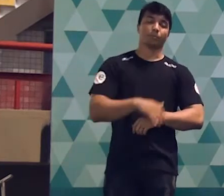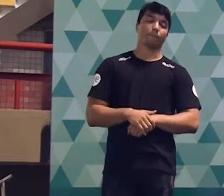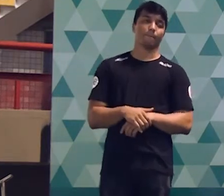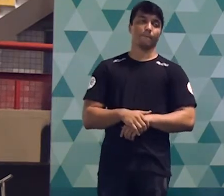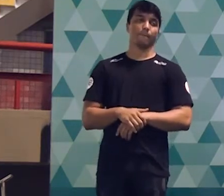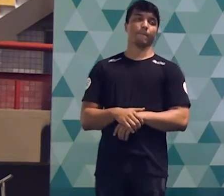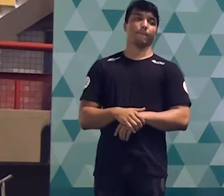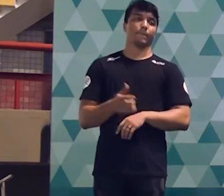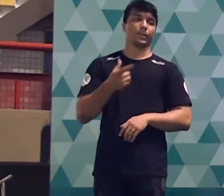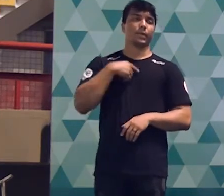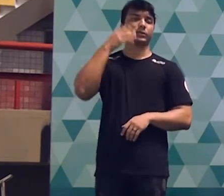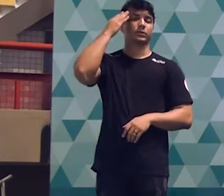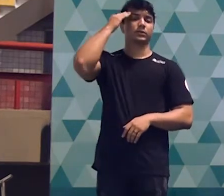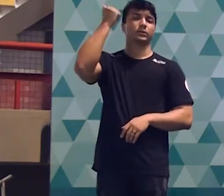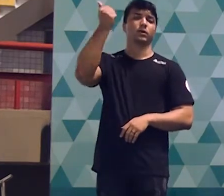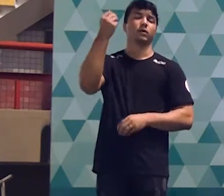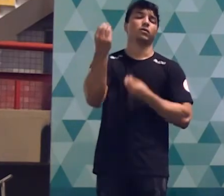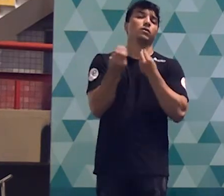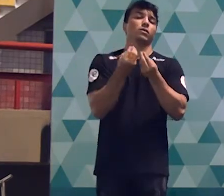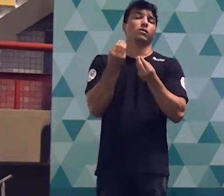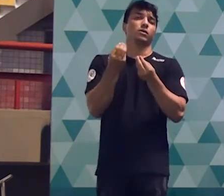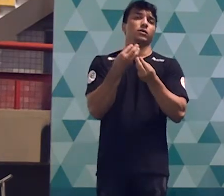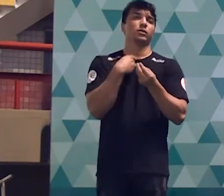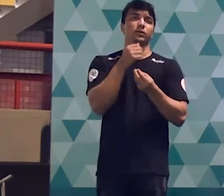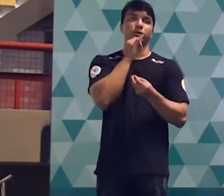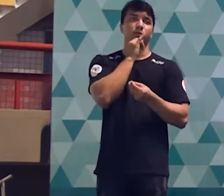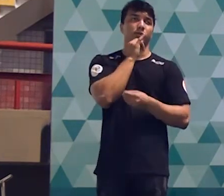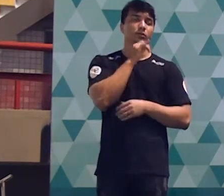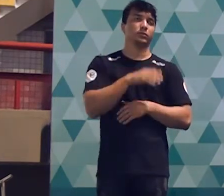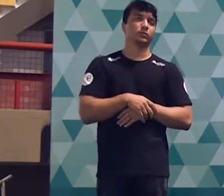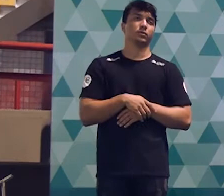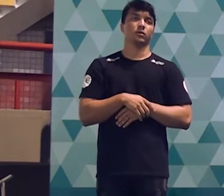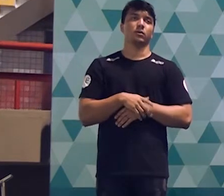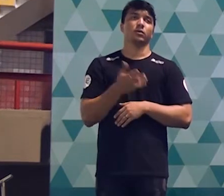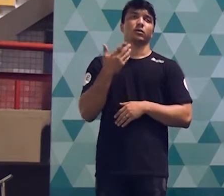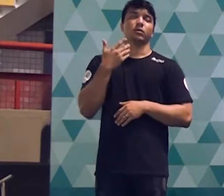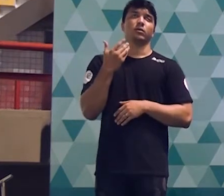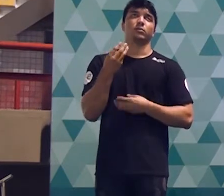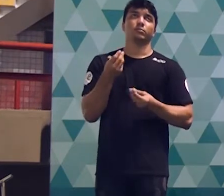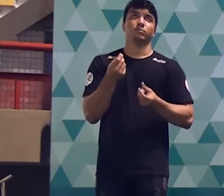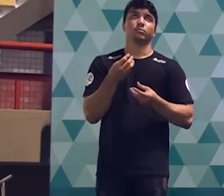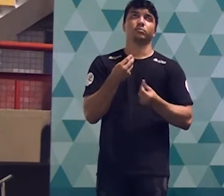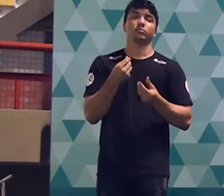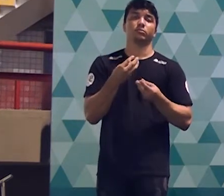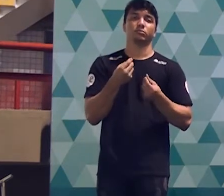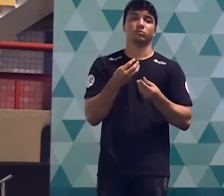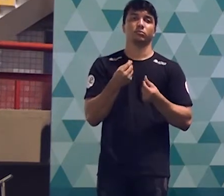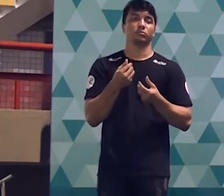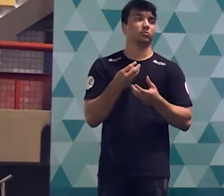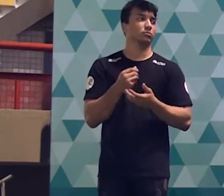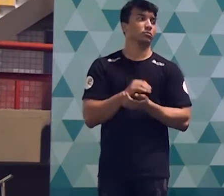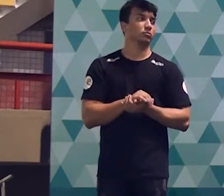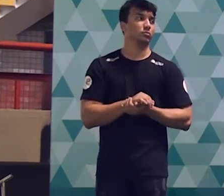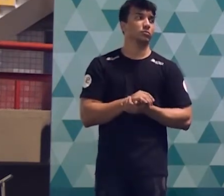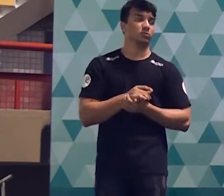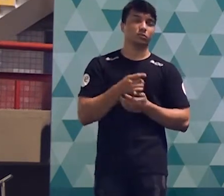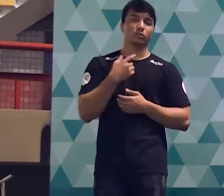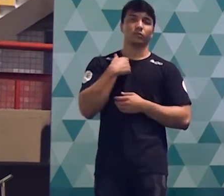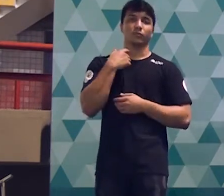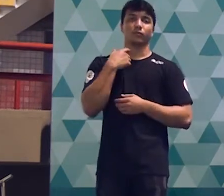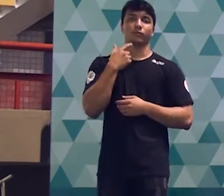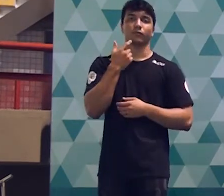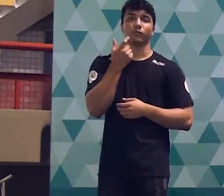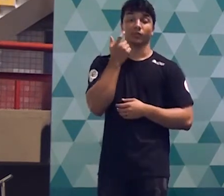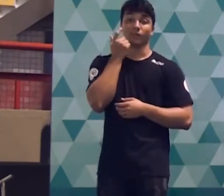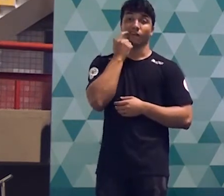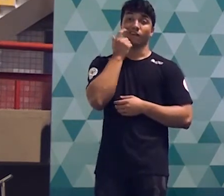vocês têm ideia de como era o canino do